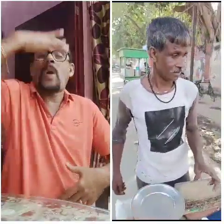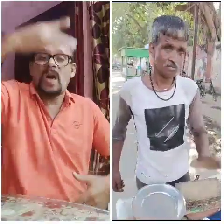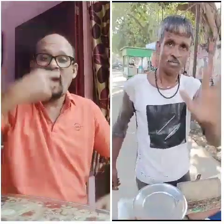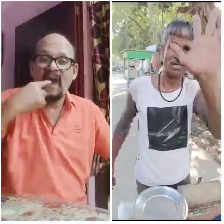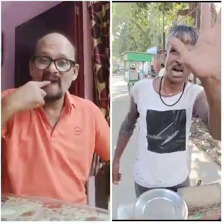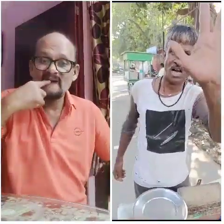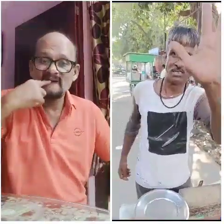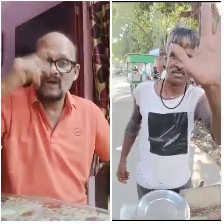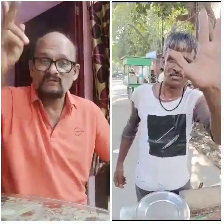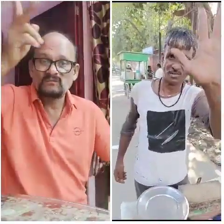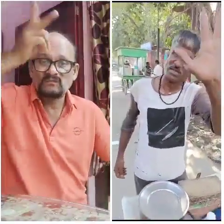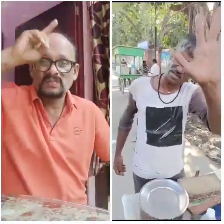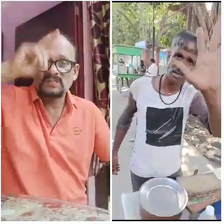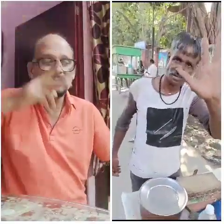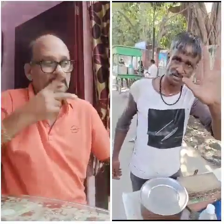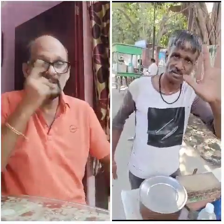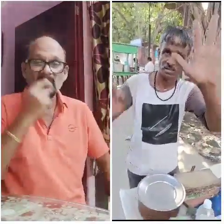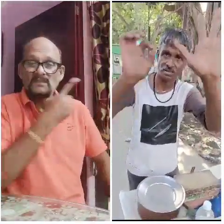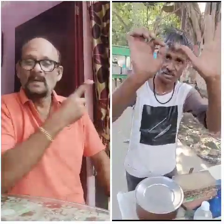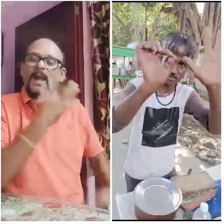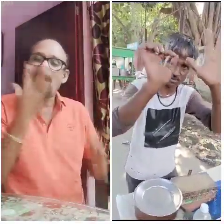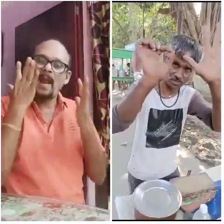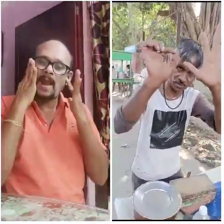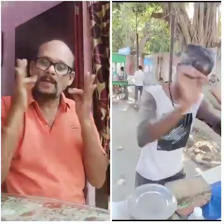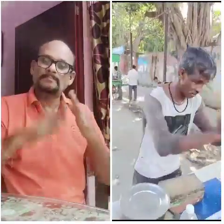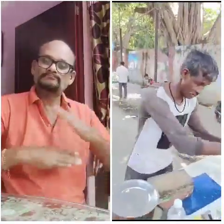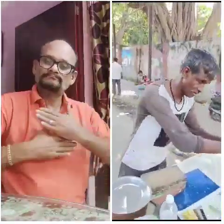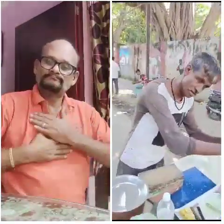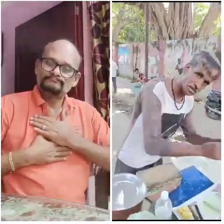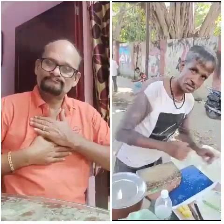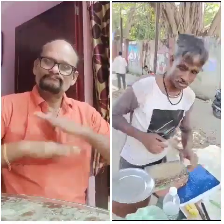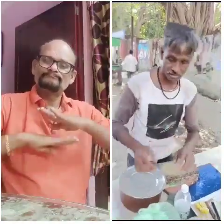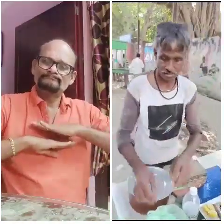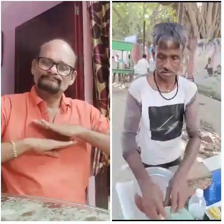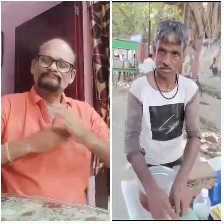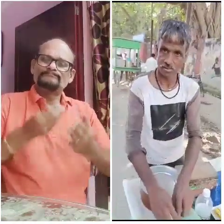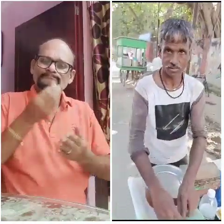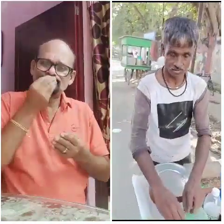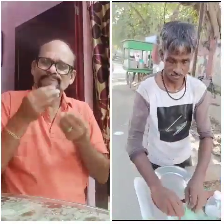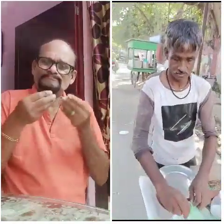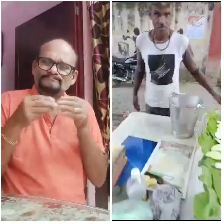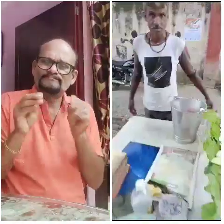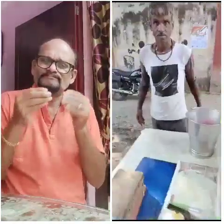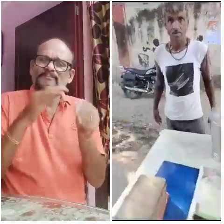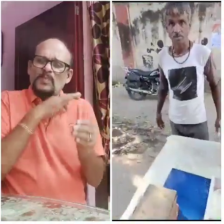पचास पचास काइप तिक